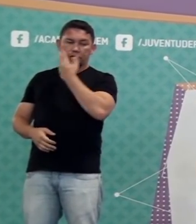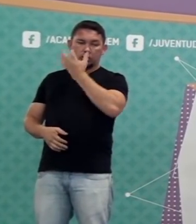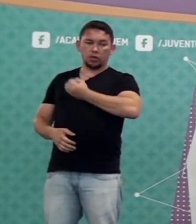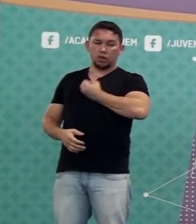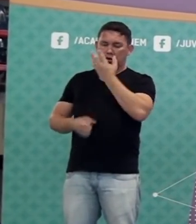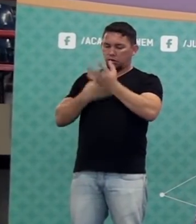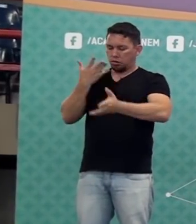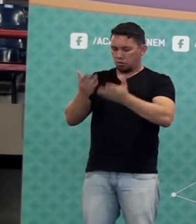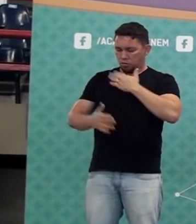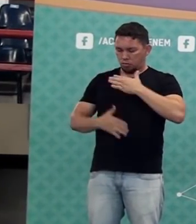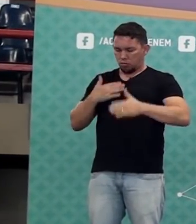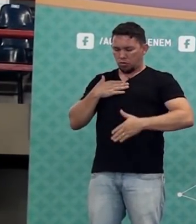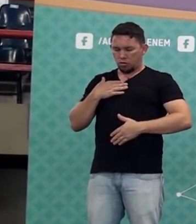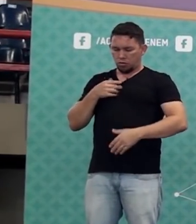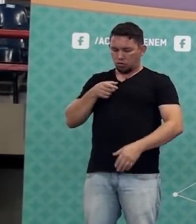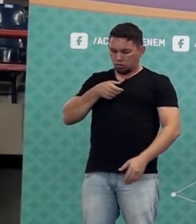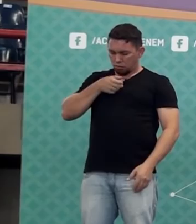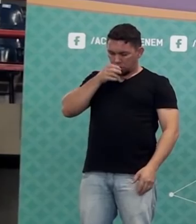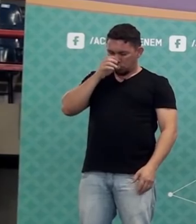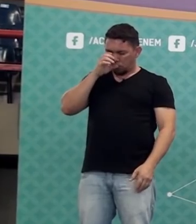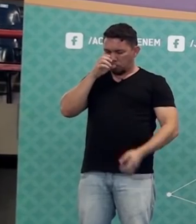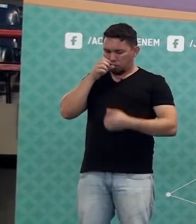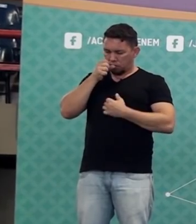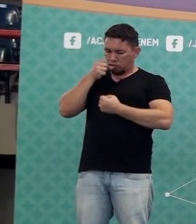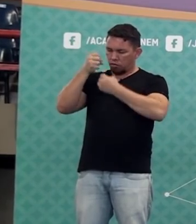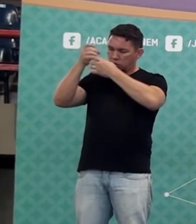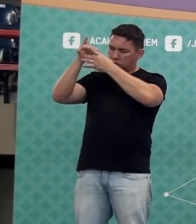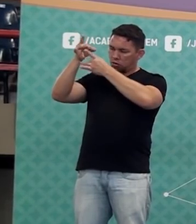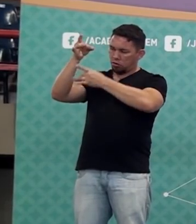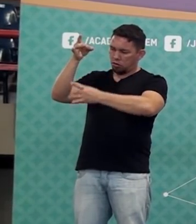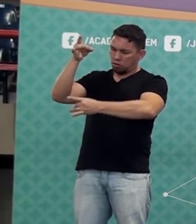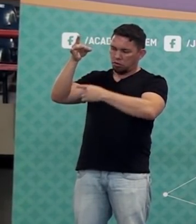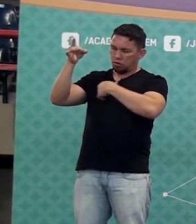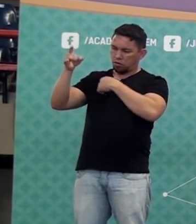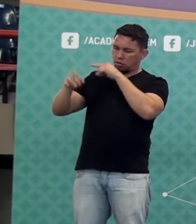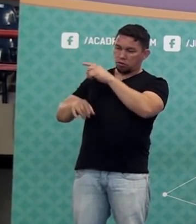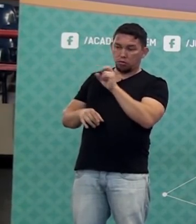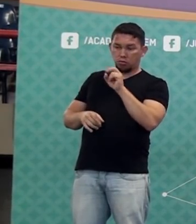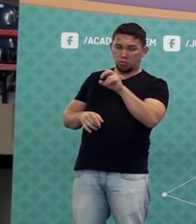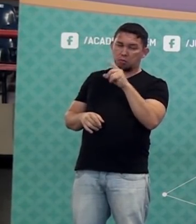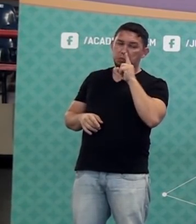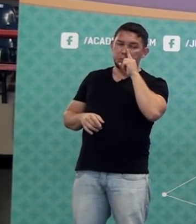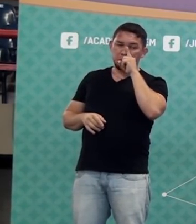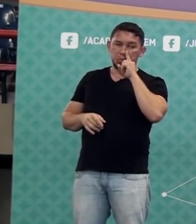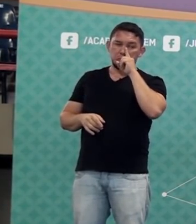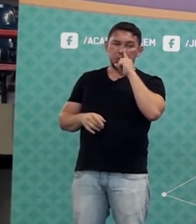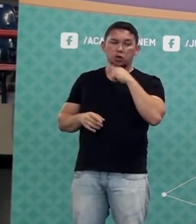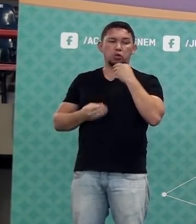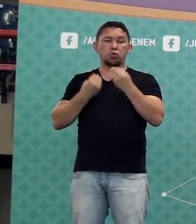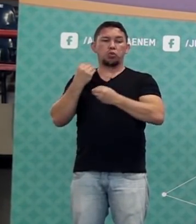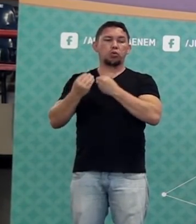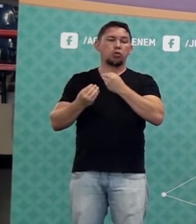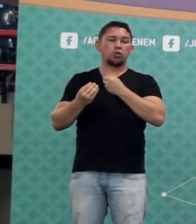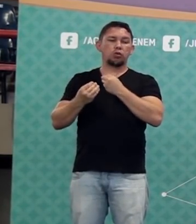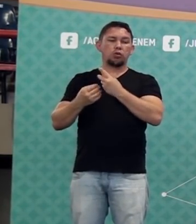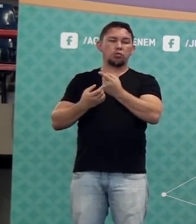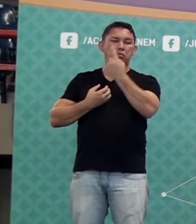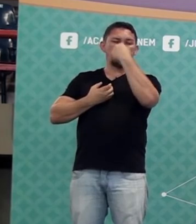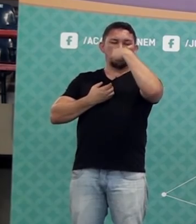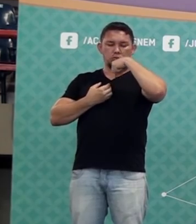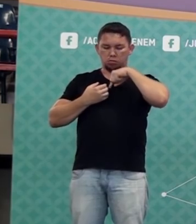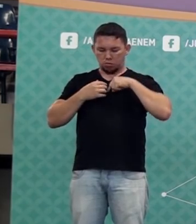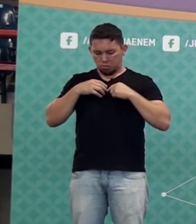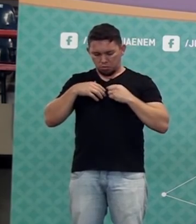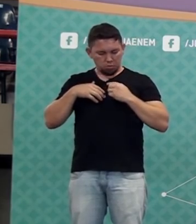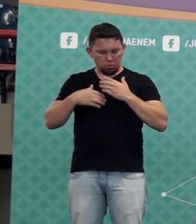dele sentia em cada momento, o efeito da cicuta. As pessoas sabiam que era um veneno mortal, mas ninguém sabia o que aquilo fazia no corpo de um